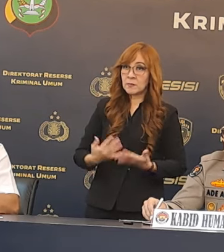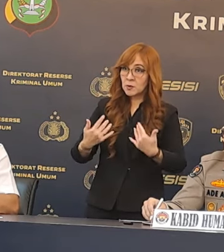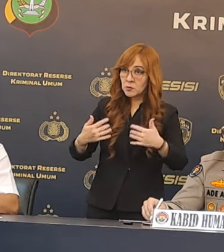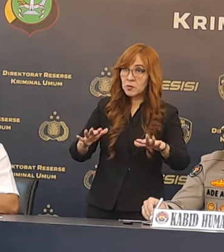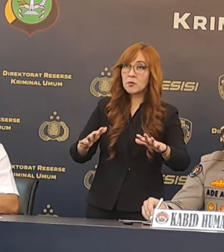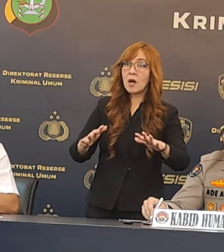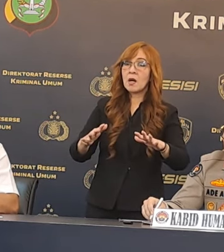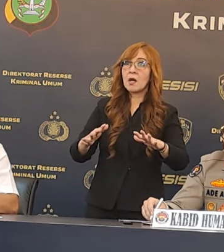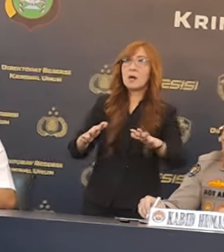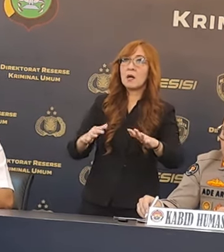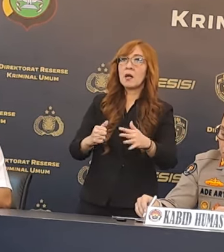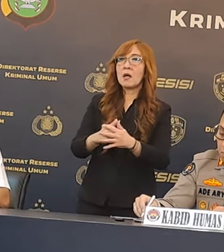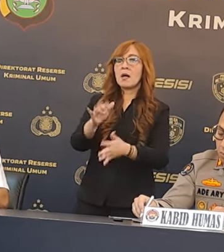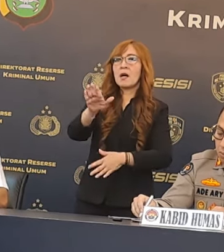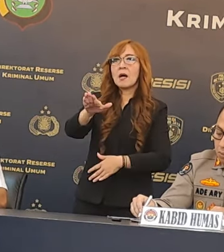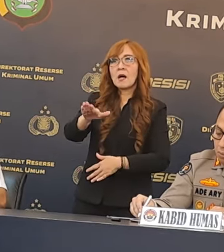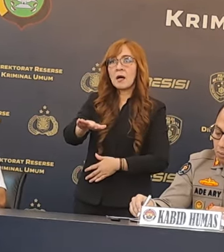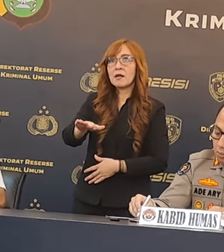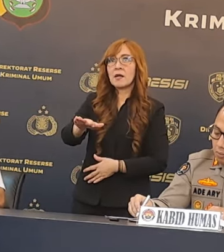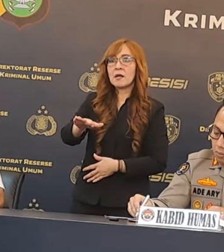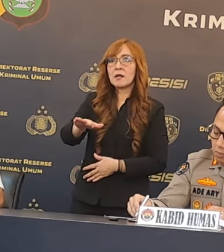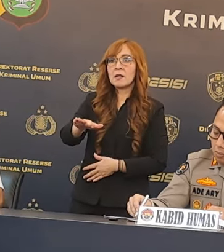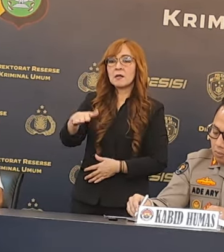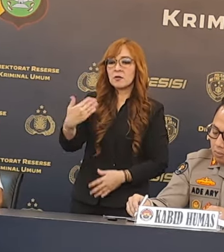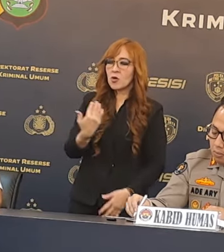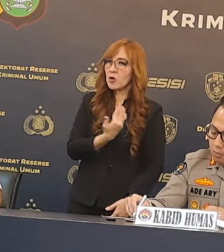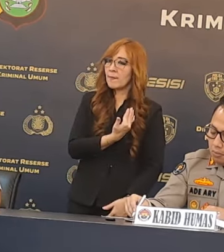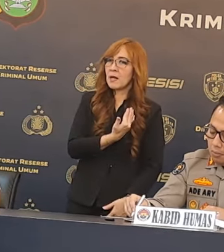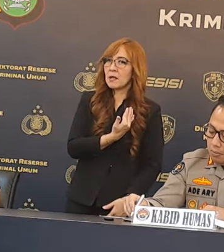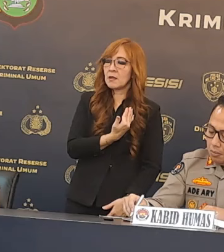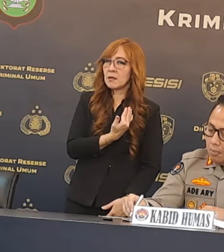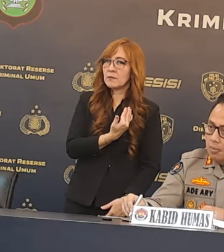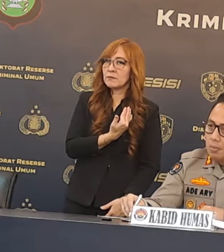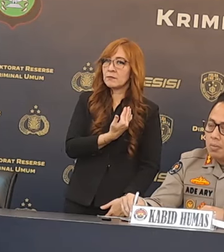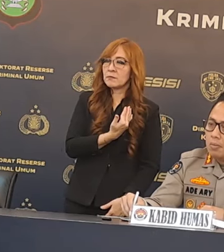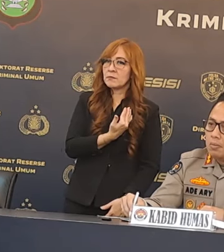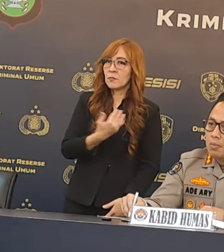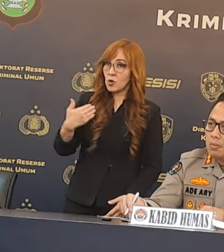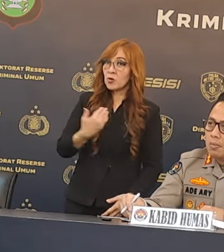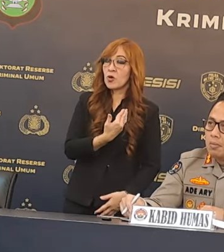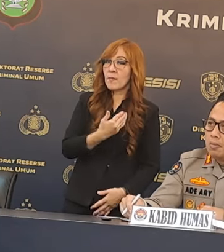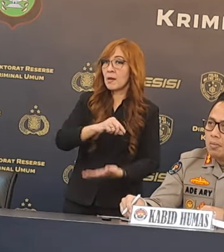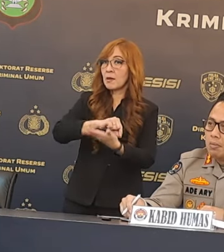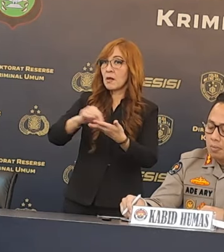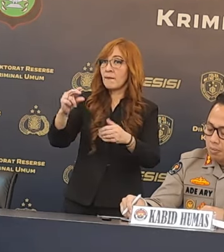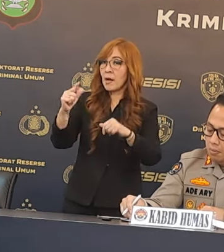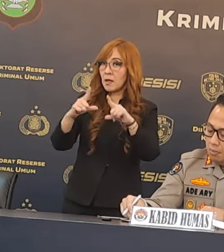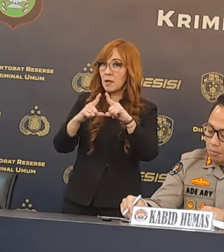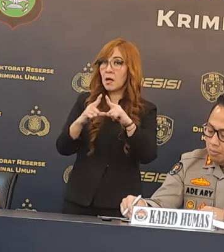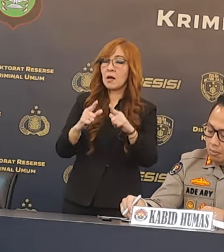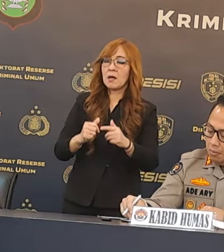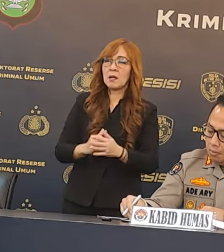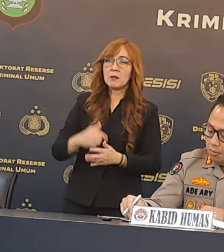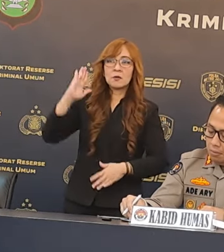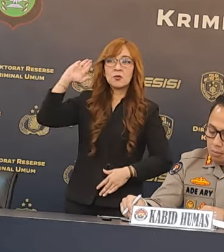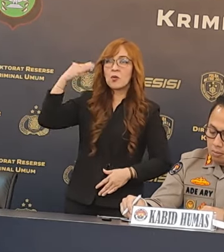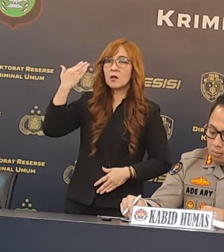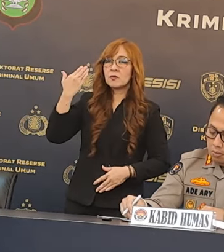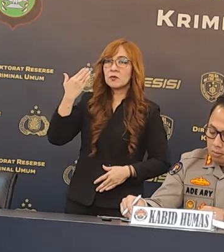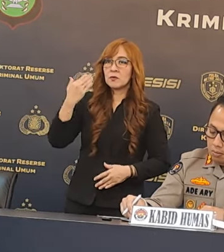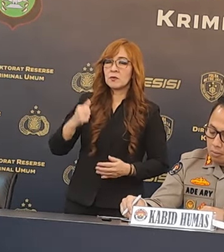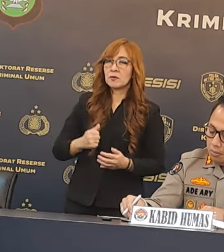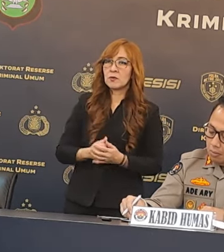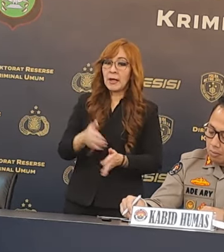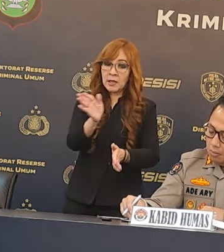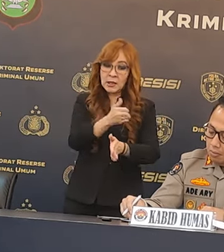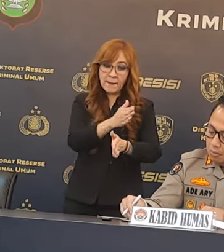Setelah itu, anak korban ataupun RA pada saat